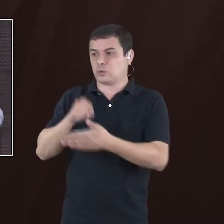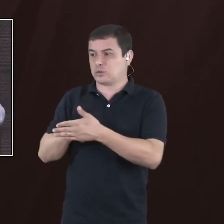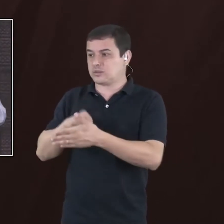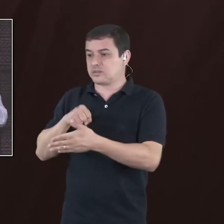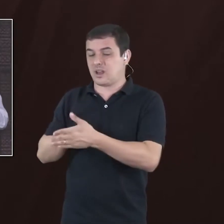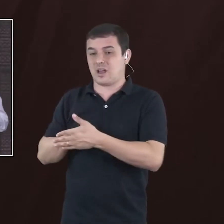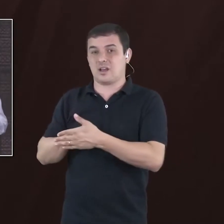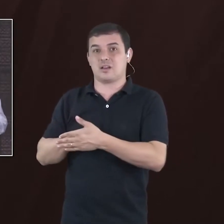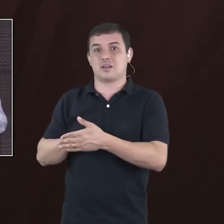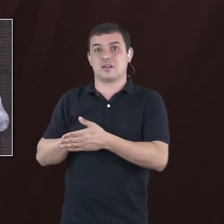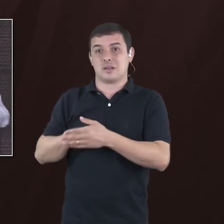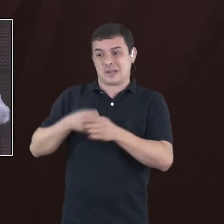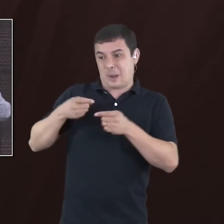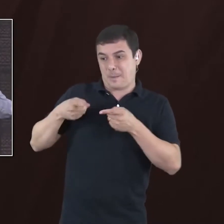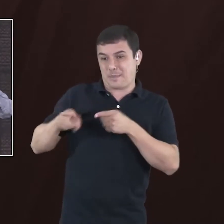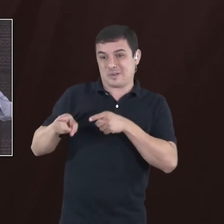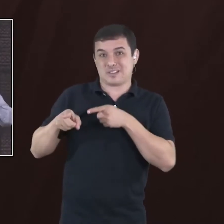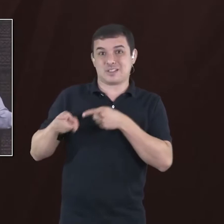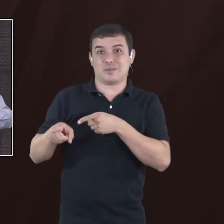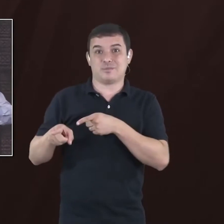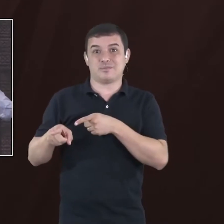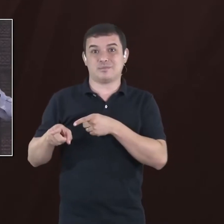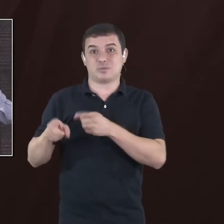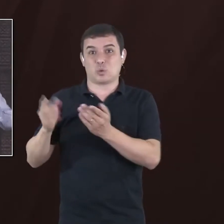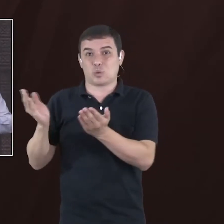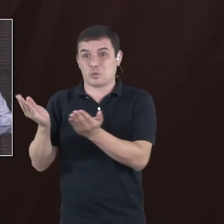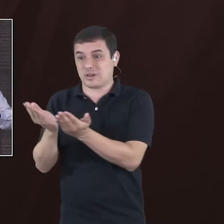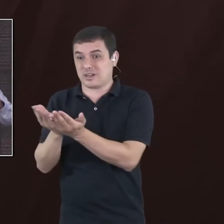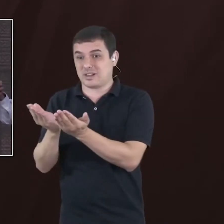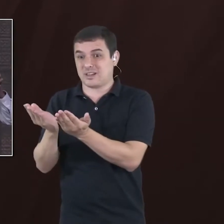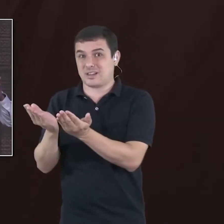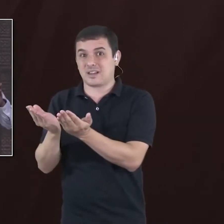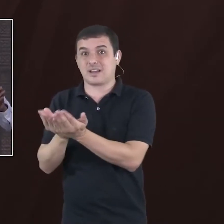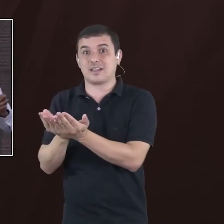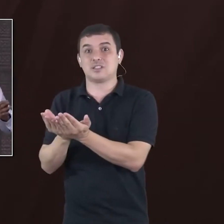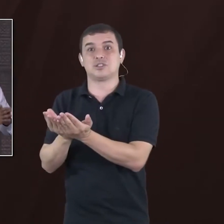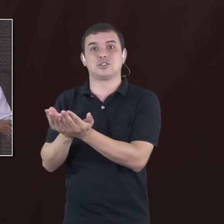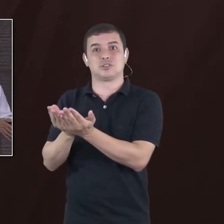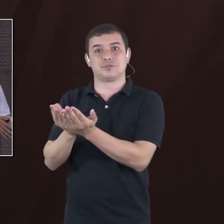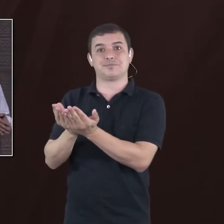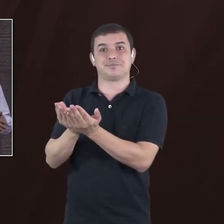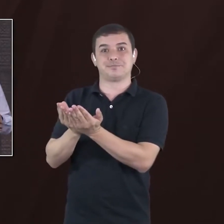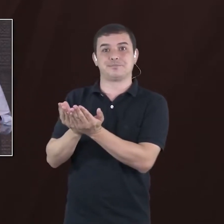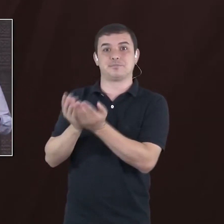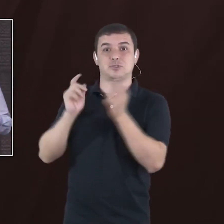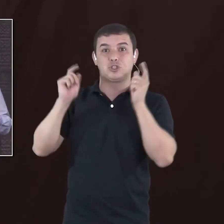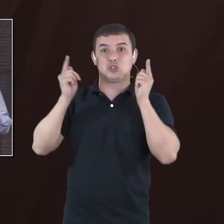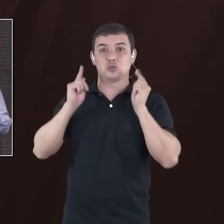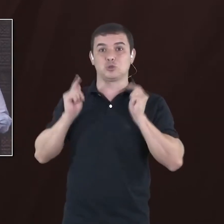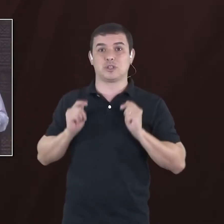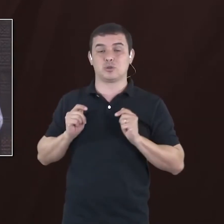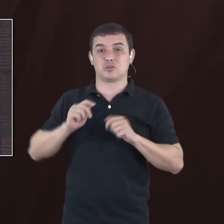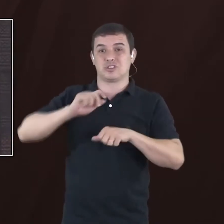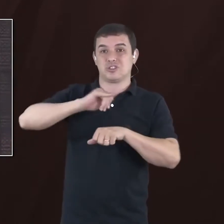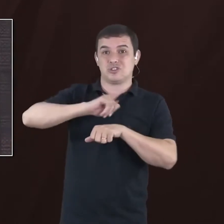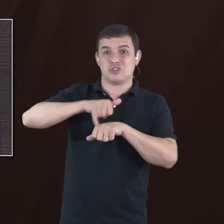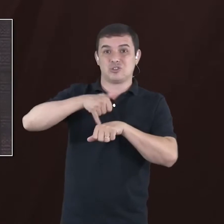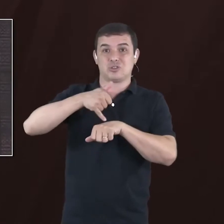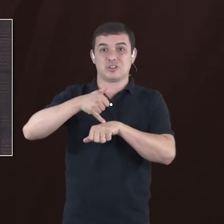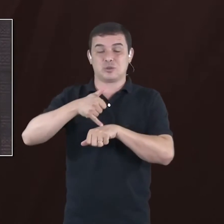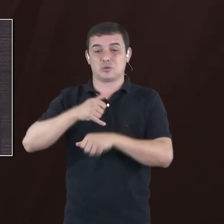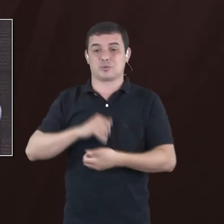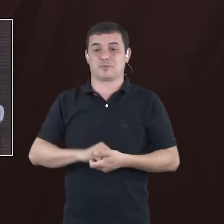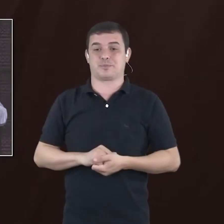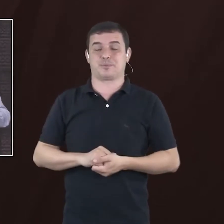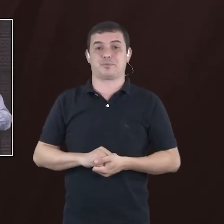a perseguição dos crentes judeus de Jerusalém. Os próprios